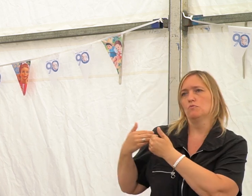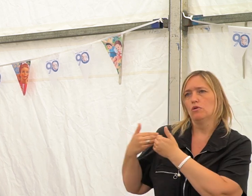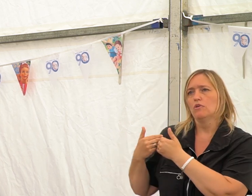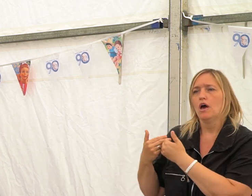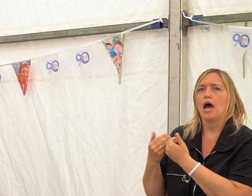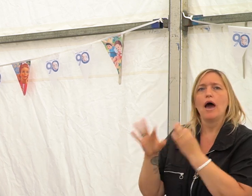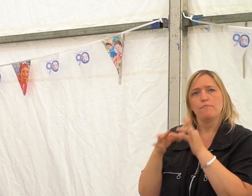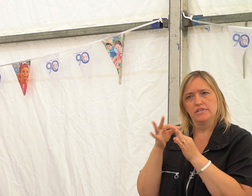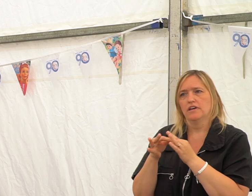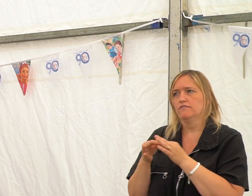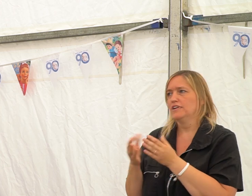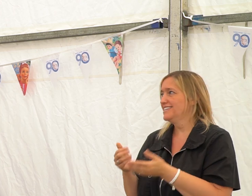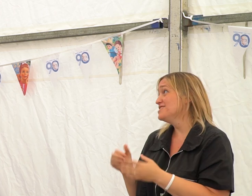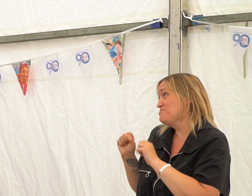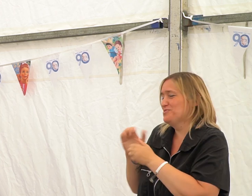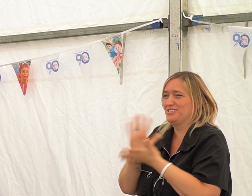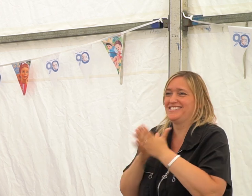Nathalie aujourd'hui qui est là pour signer.